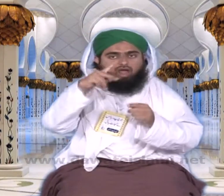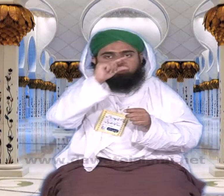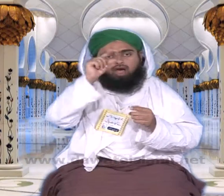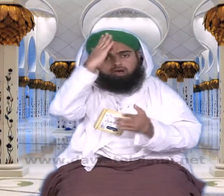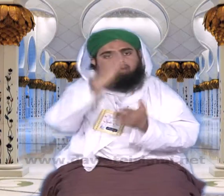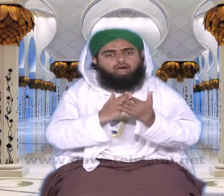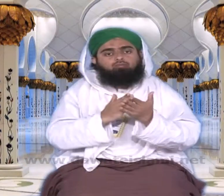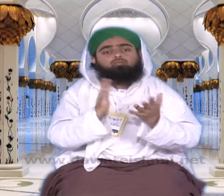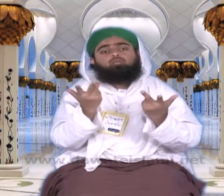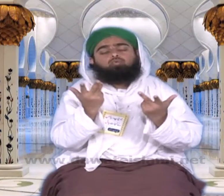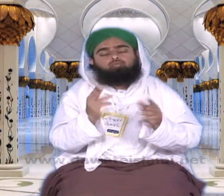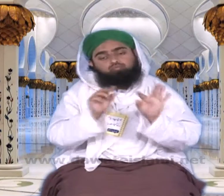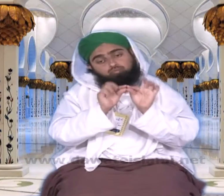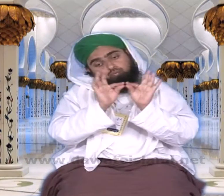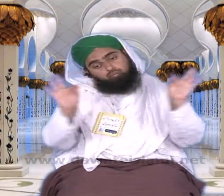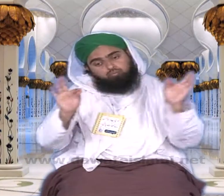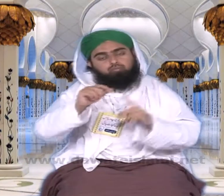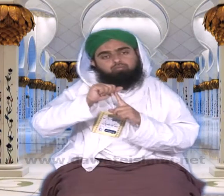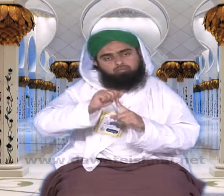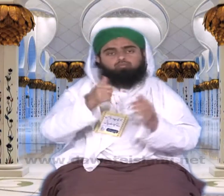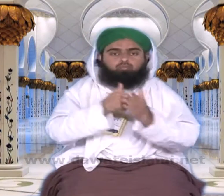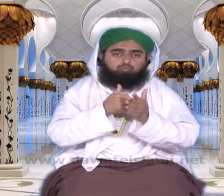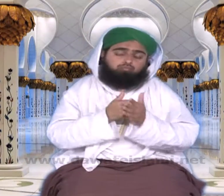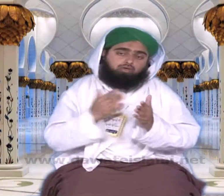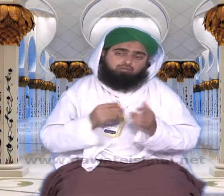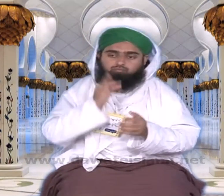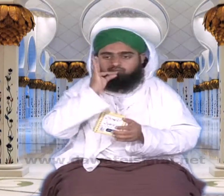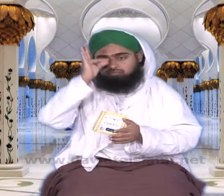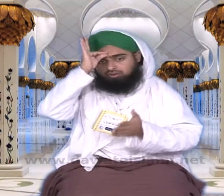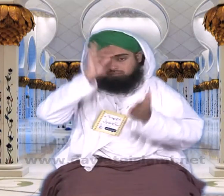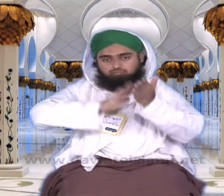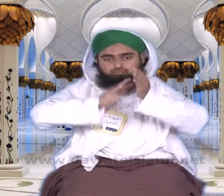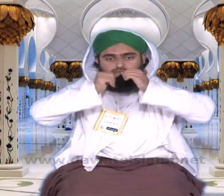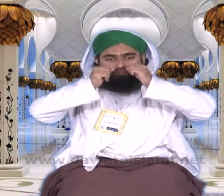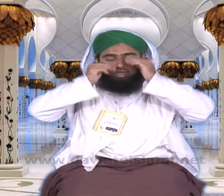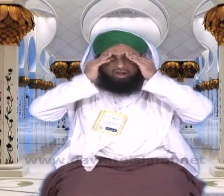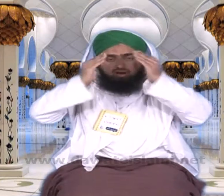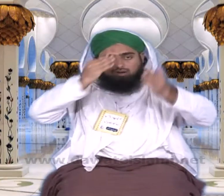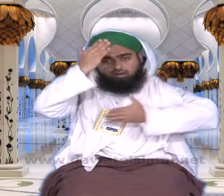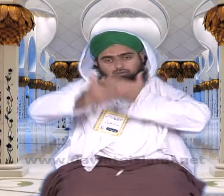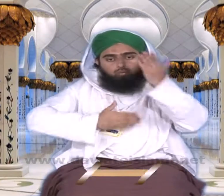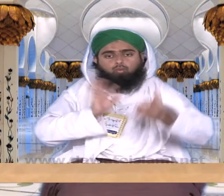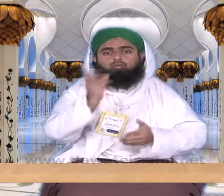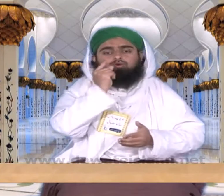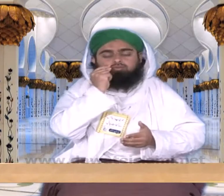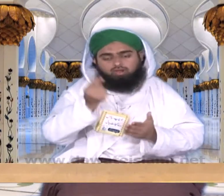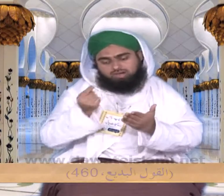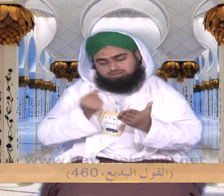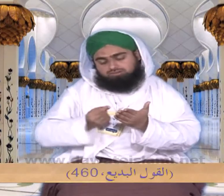بھی بند ہونا چاہیے اپنے حال پر ہمیں رحم کرنا چاہیے ہم جب تک انہیں کے درود شریف لکھیں گے حدیث شریف میں کہ سکار فرما دے کہ